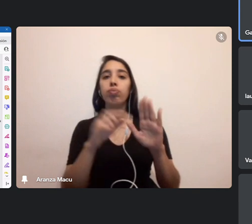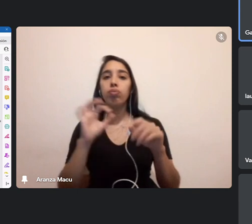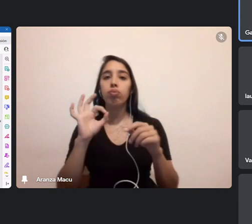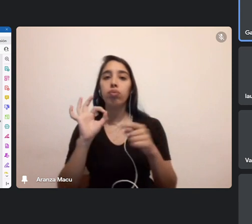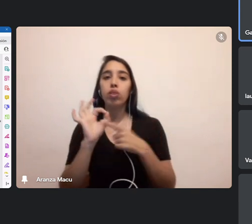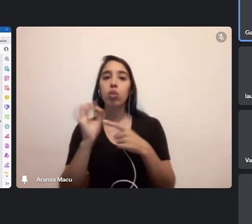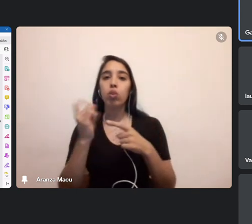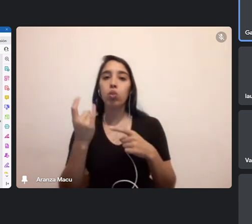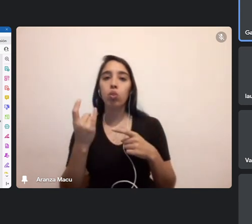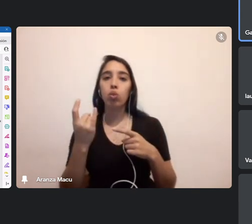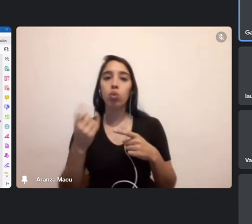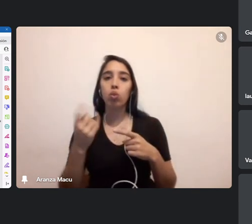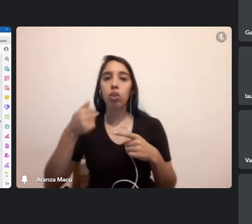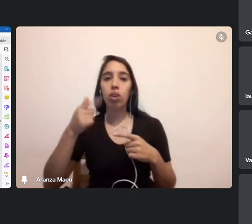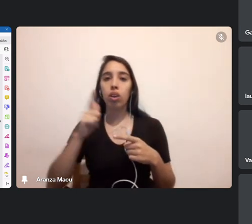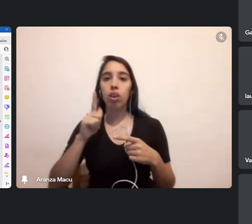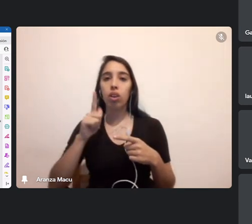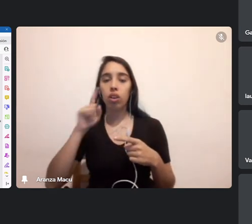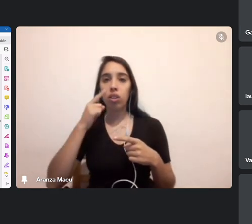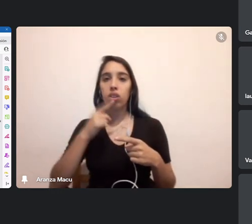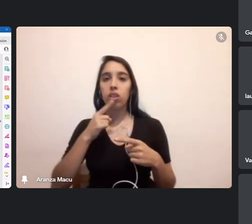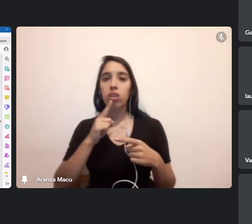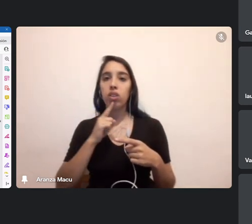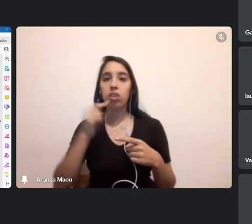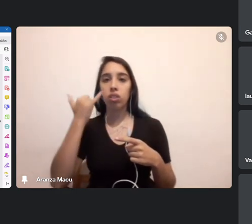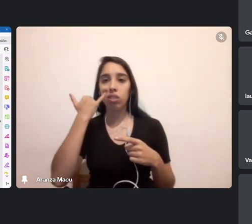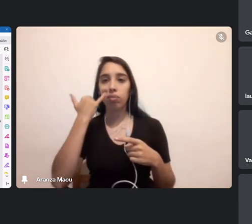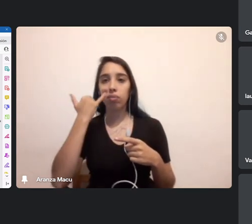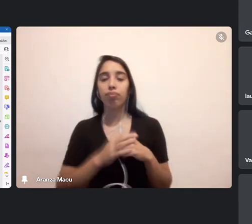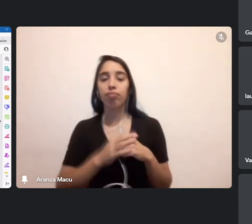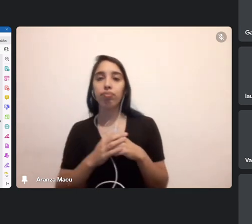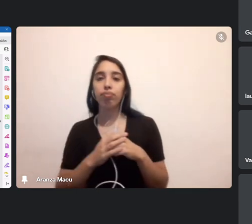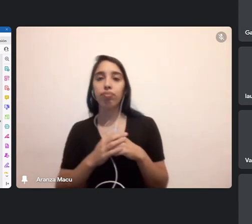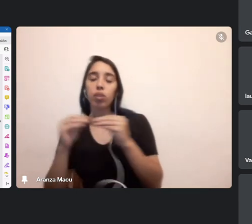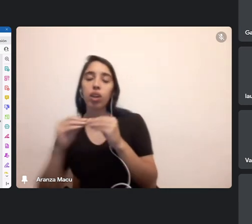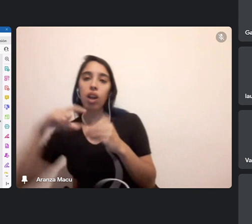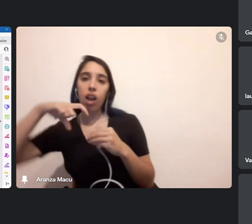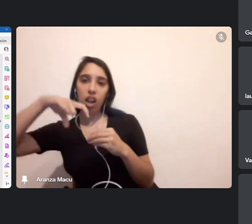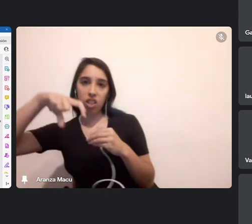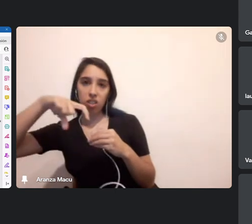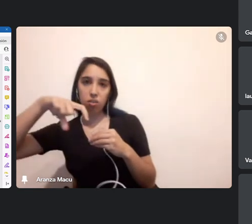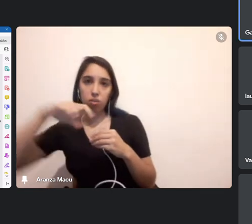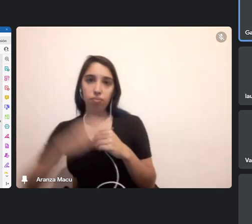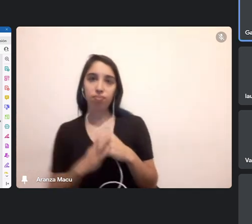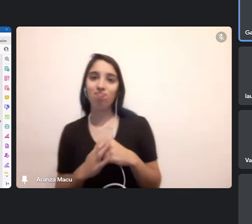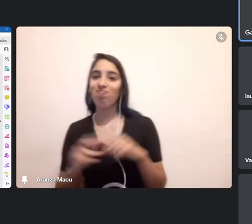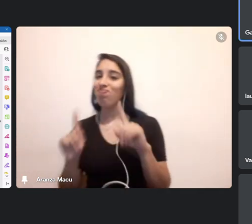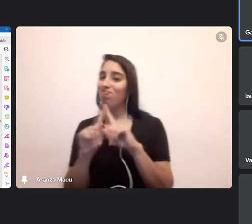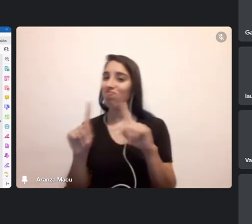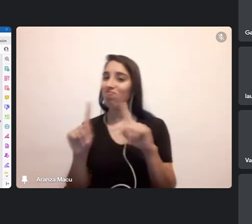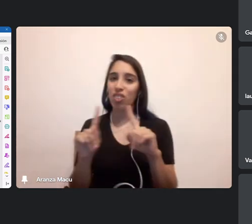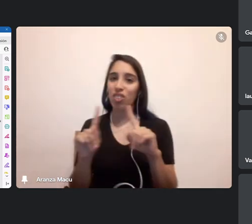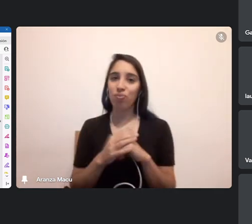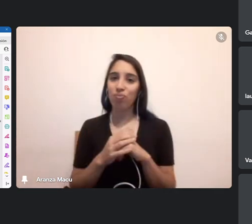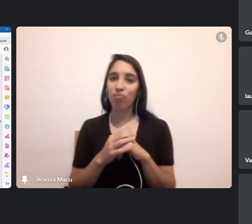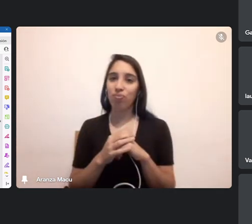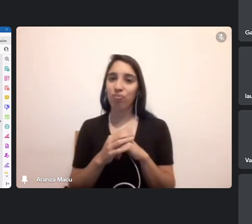Adjetivo. No. ¿Qué quiere decir quality? Calidad.